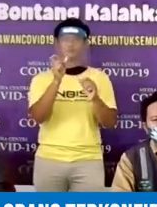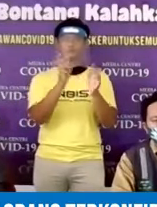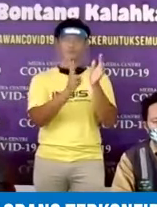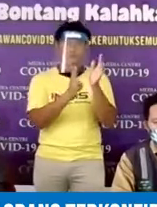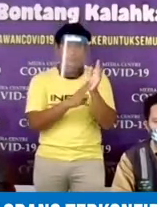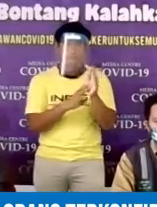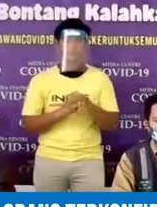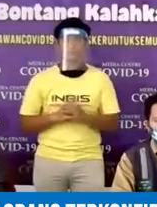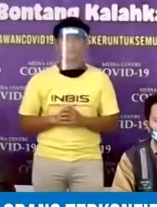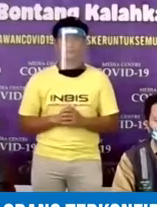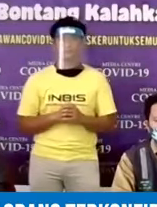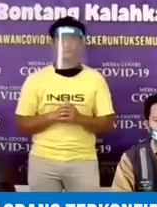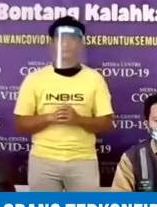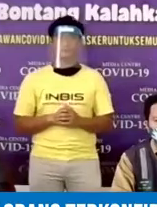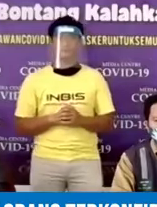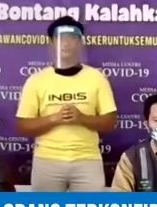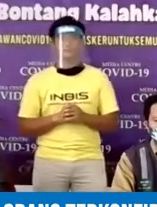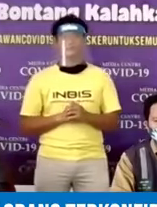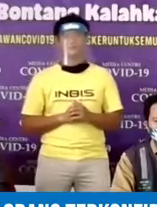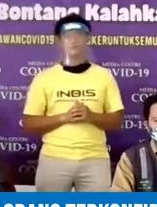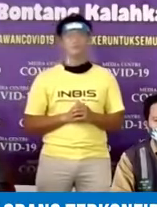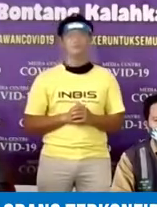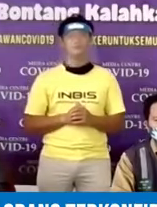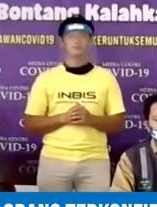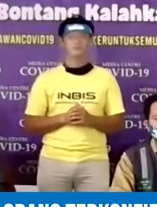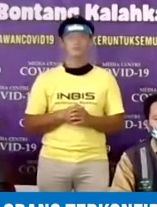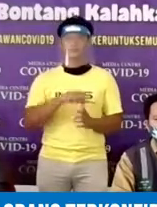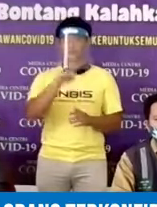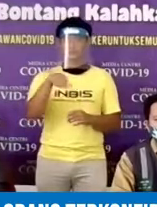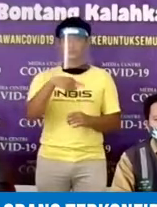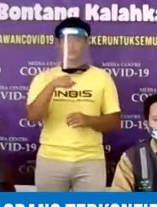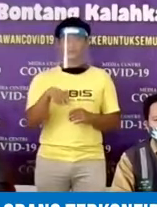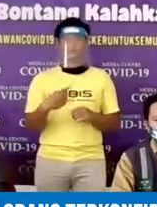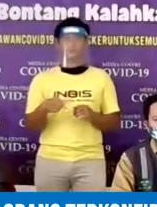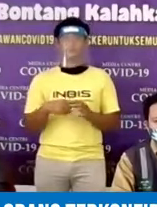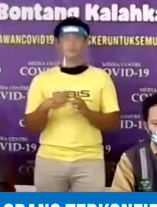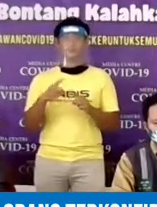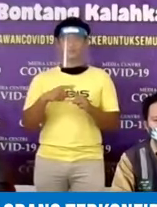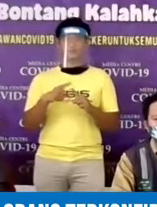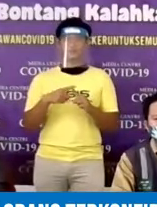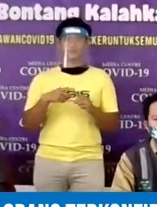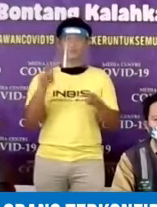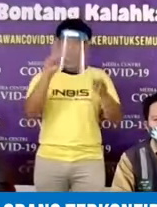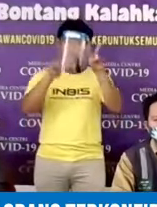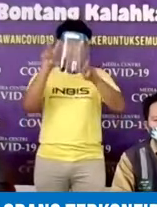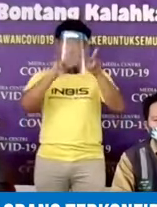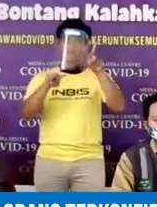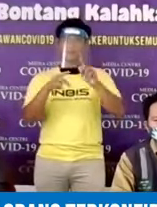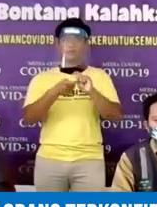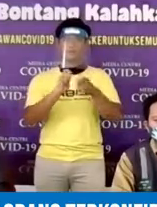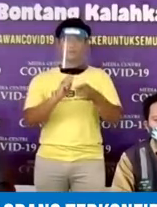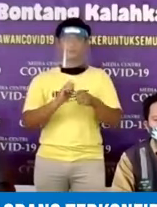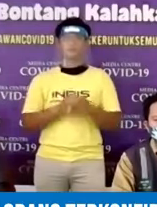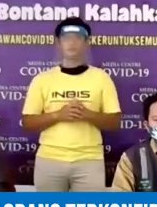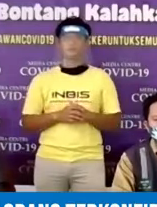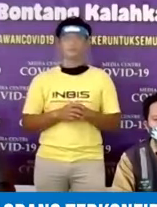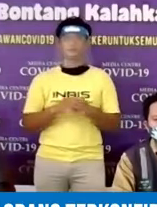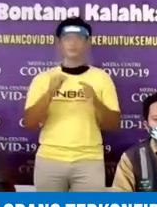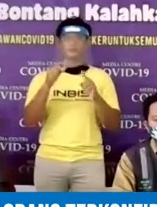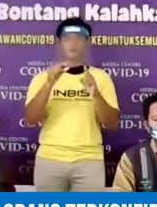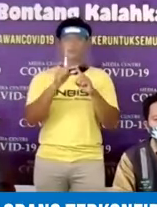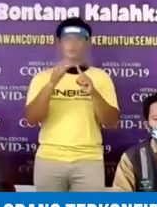tracing testing dan juga treatment atau perawatan demikian yang kami sampaikan tetap